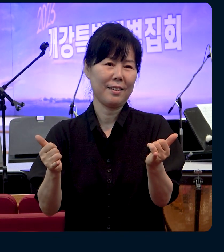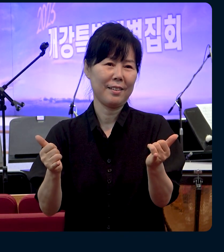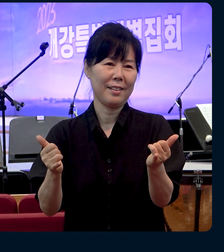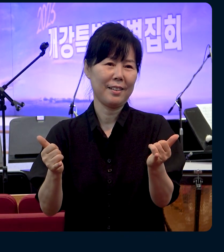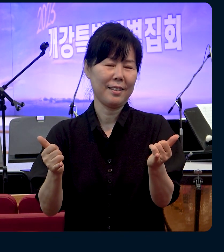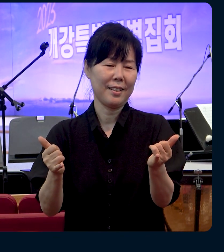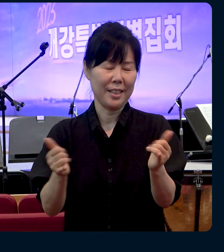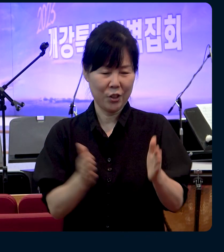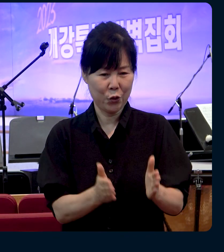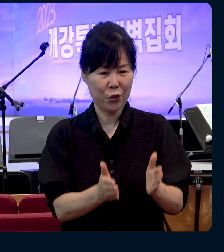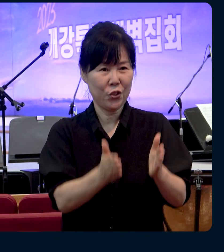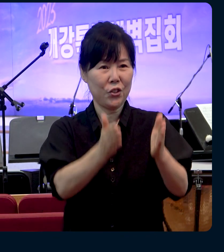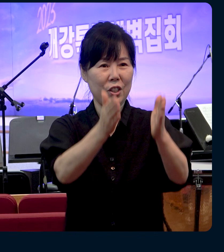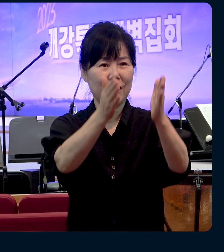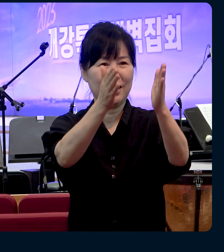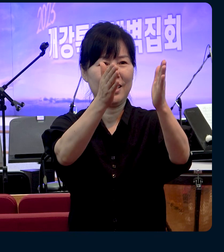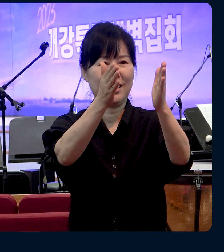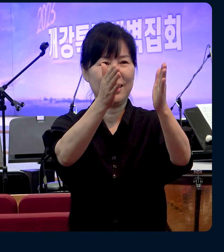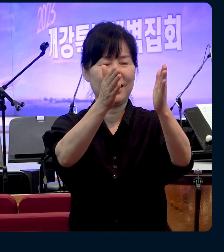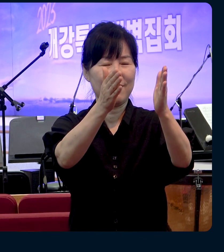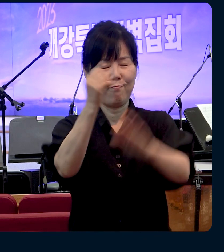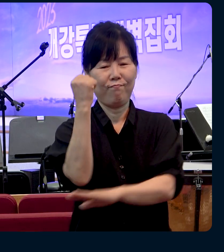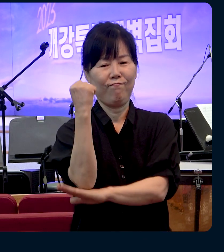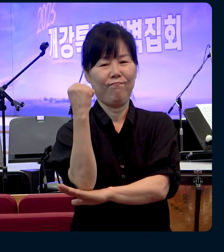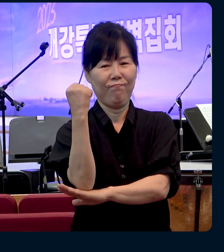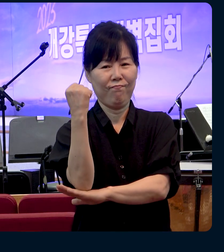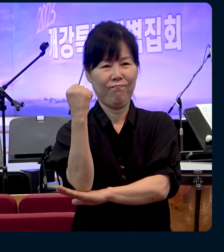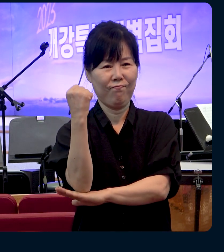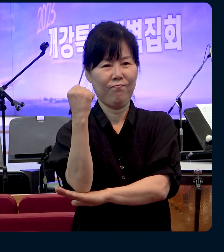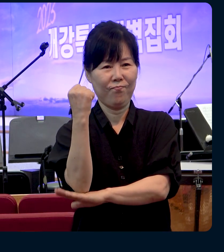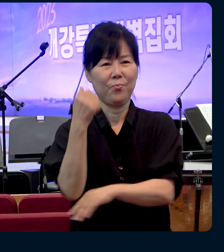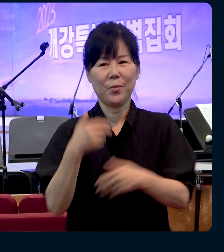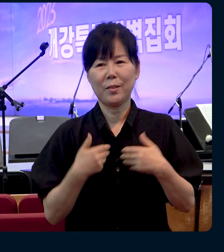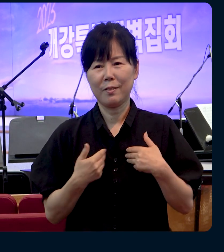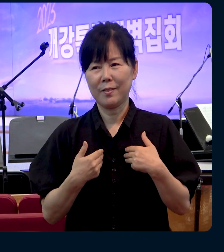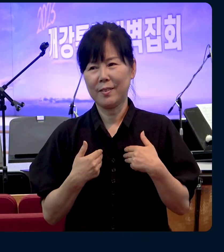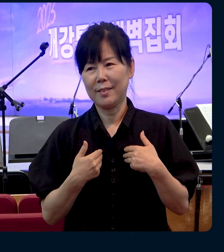그리스도인은 그게 그리스도인이에요. 그 줄기가 그렇게 서 있어야 돼요.